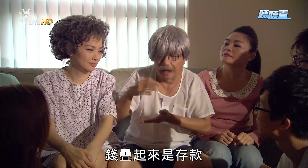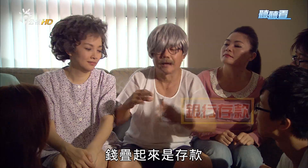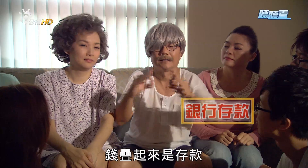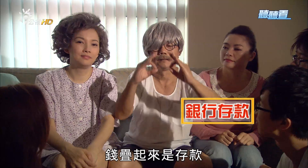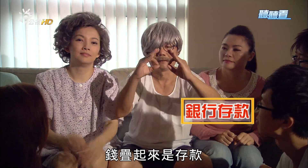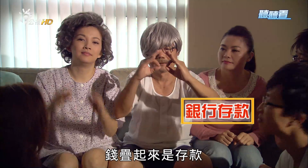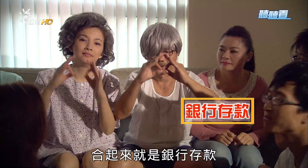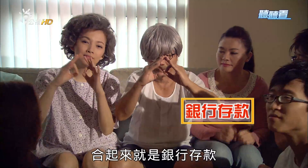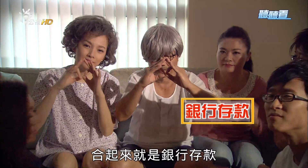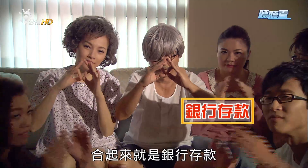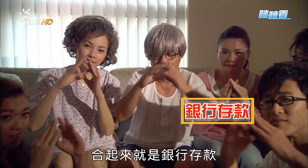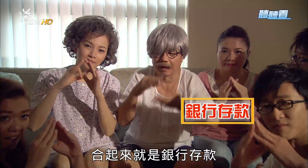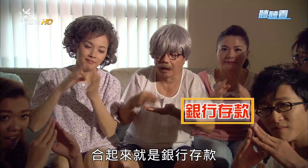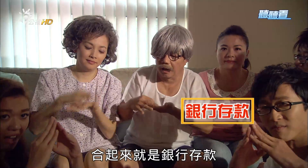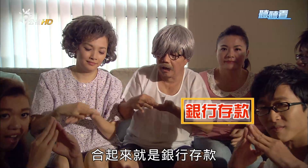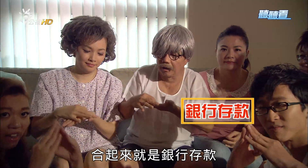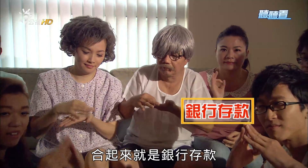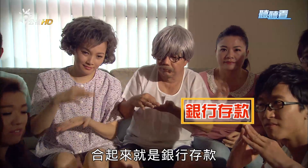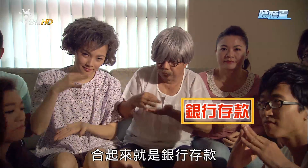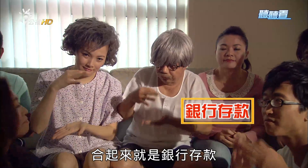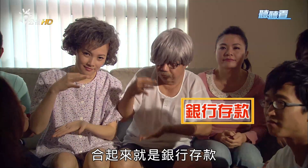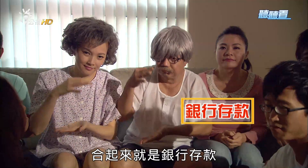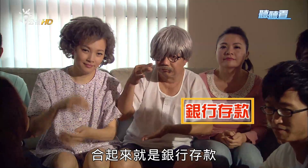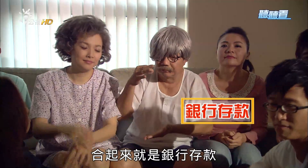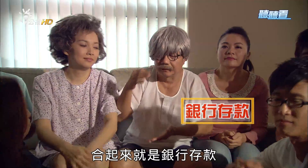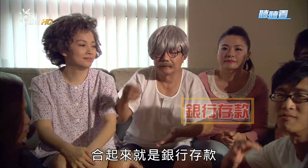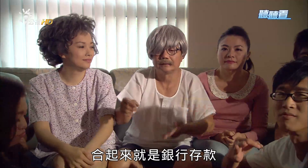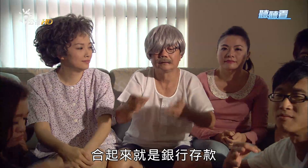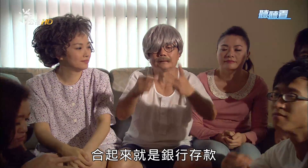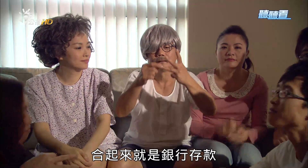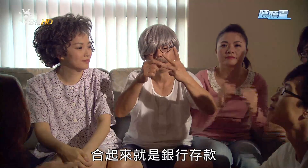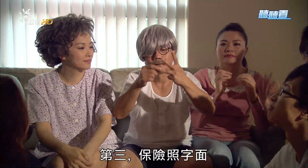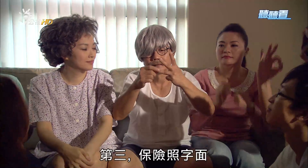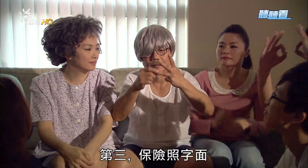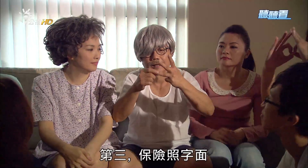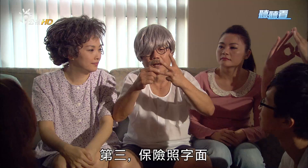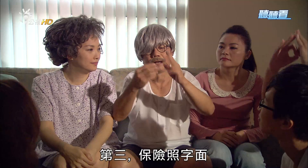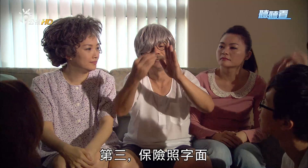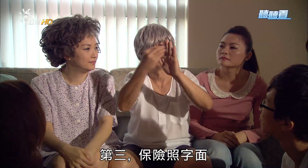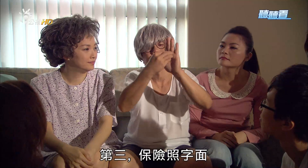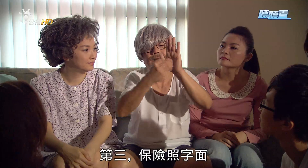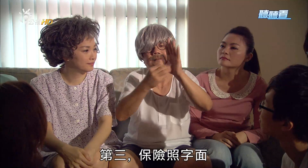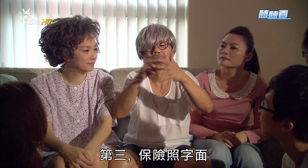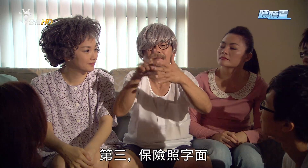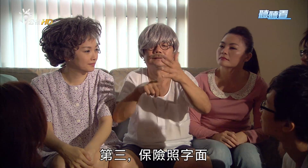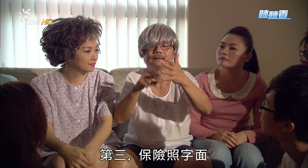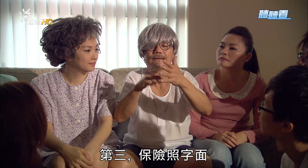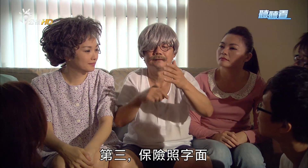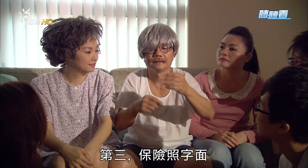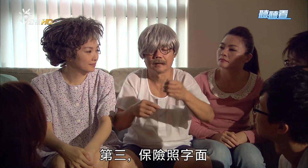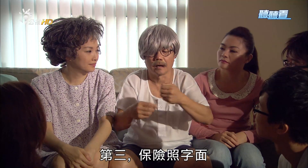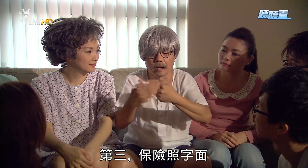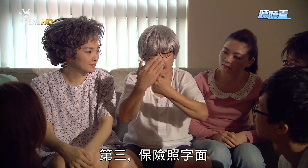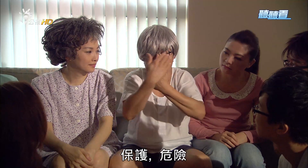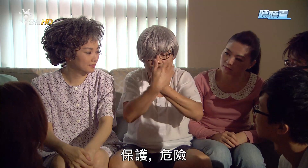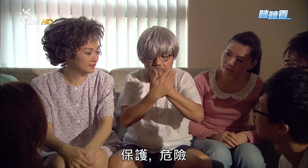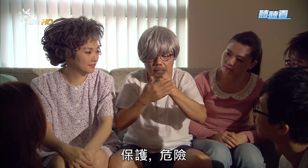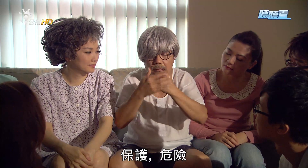存款，合起来就是银行存款。第三呢，保险照字面，保护